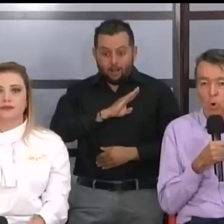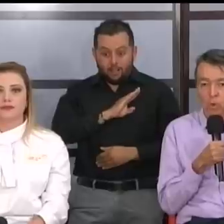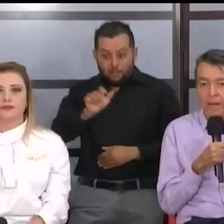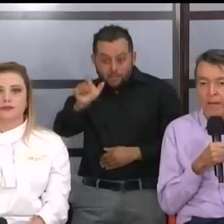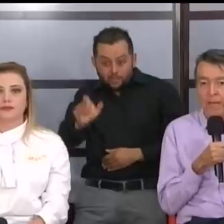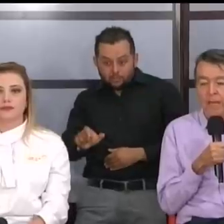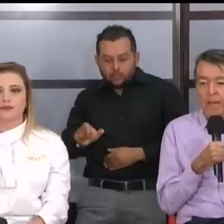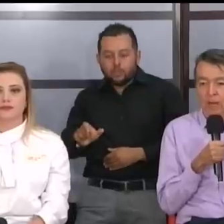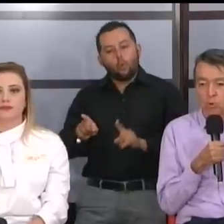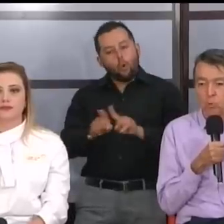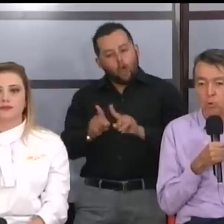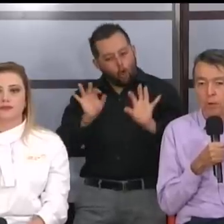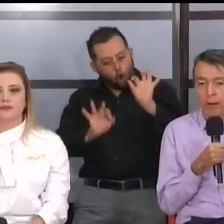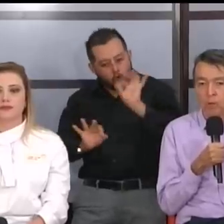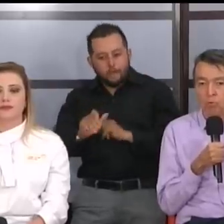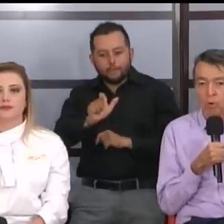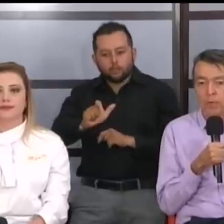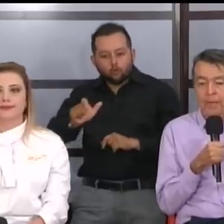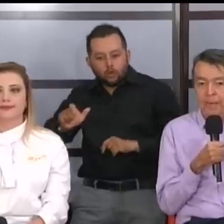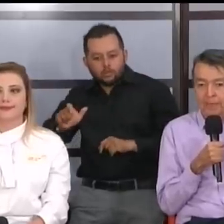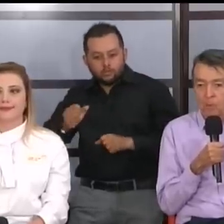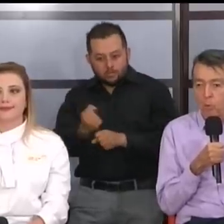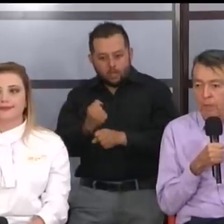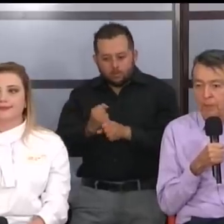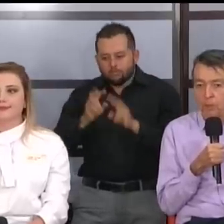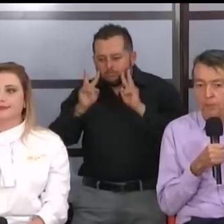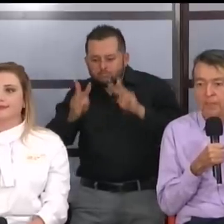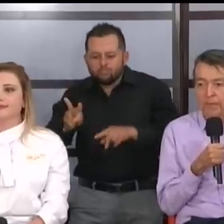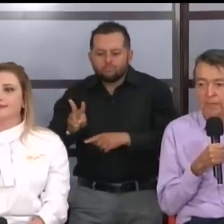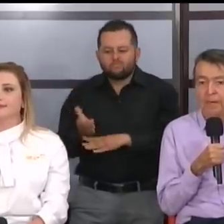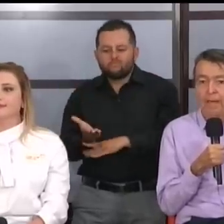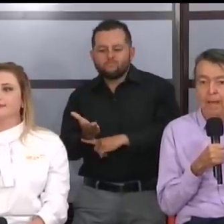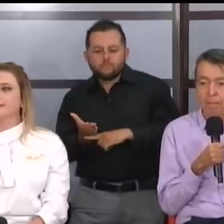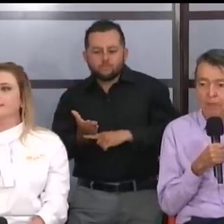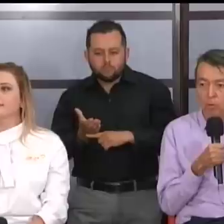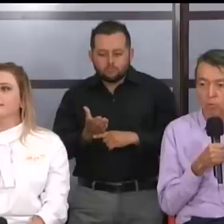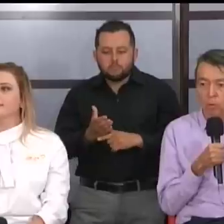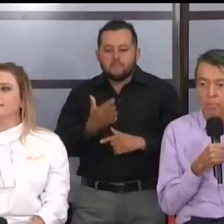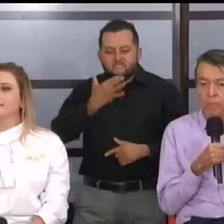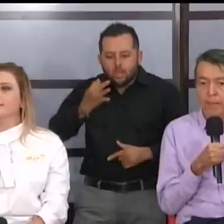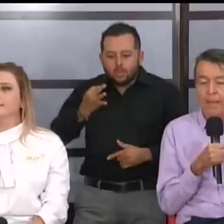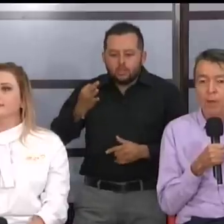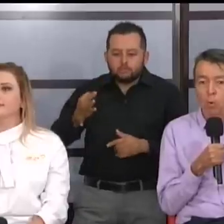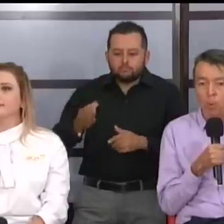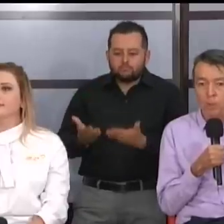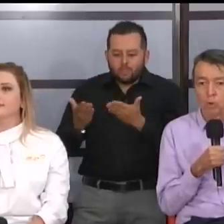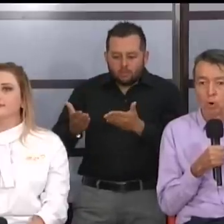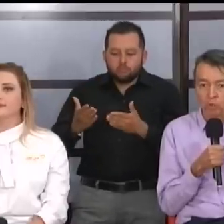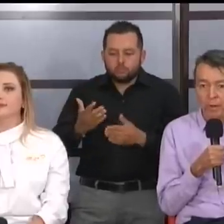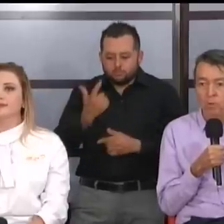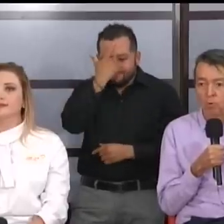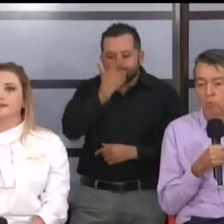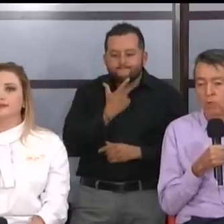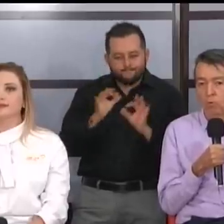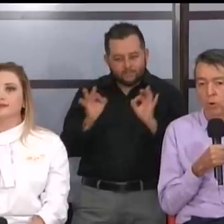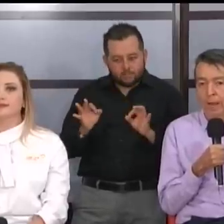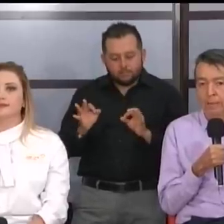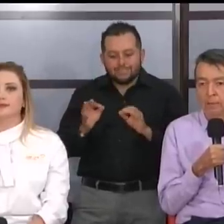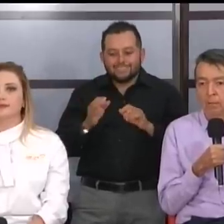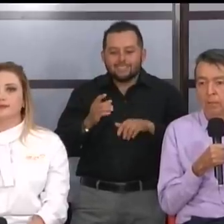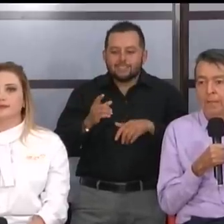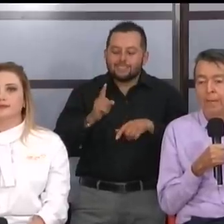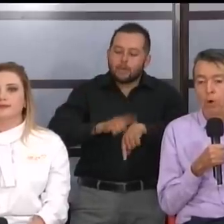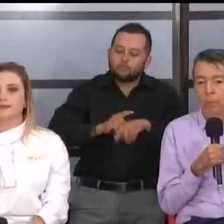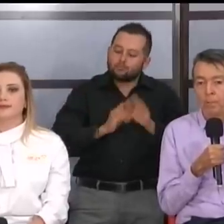realmente ordene a sus funcionarios que las adjudicaciones tienen que ser en méritos, en el cumplimiento de los términos